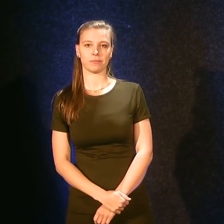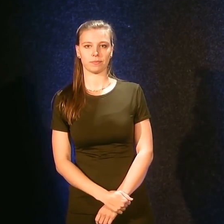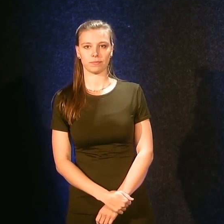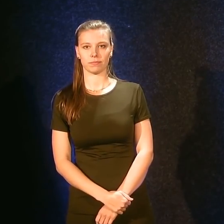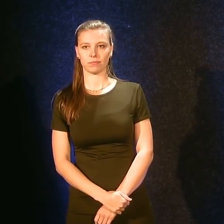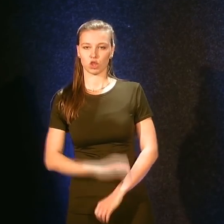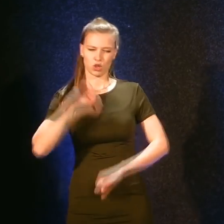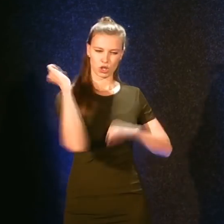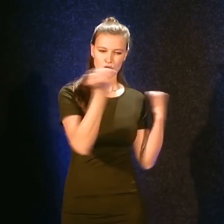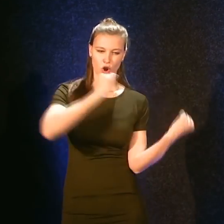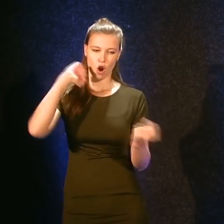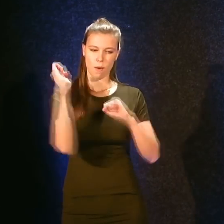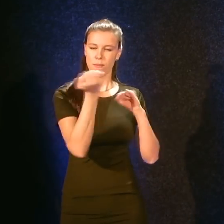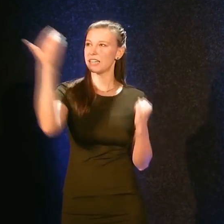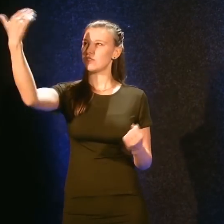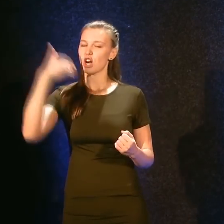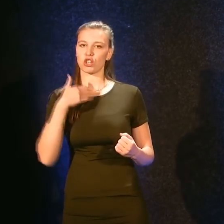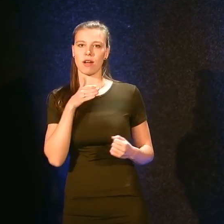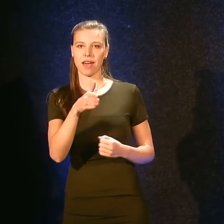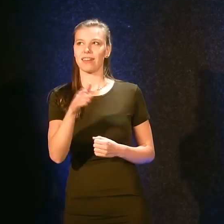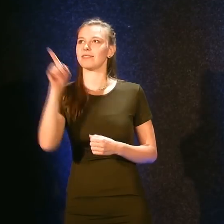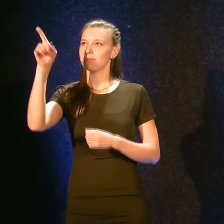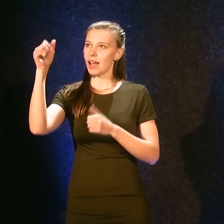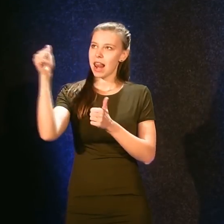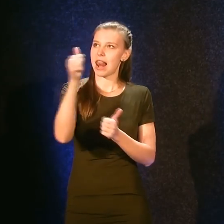Dwars door de storm zal Hij je leiden.